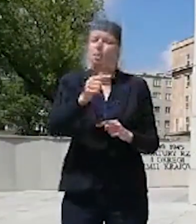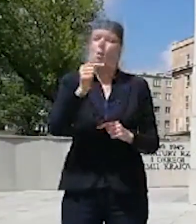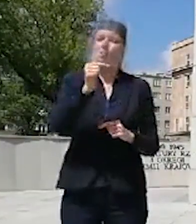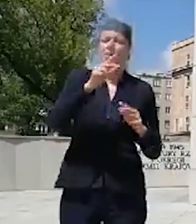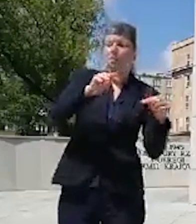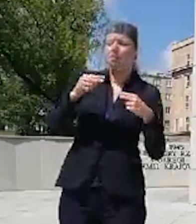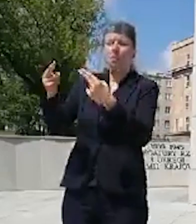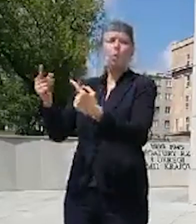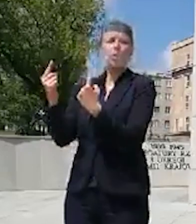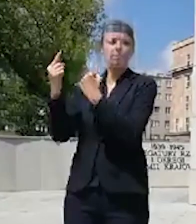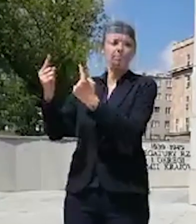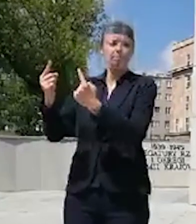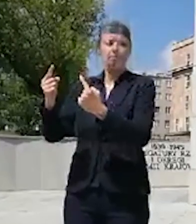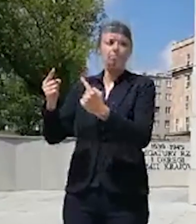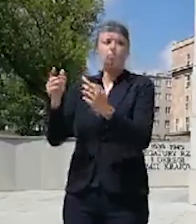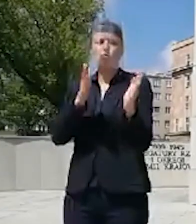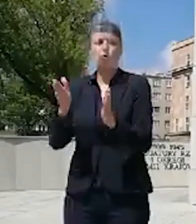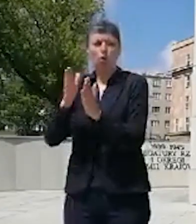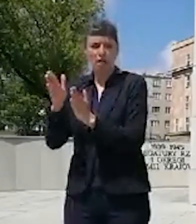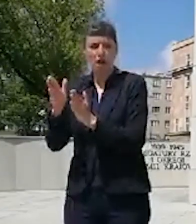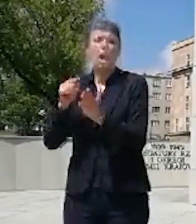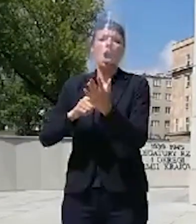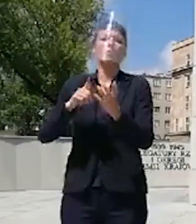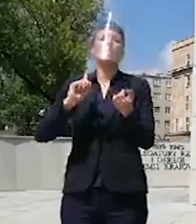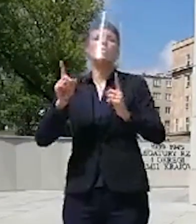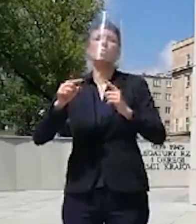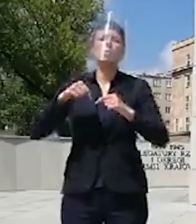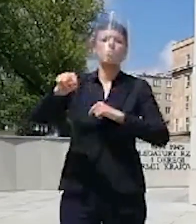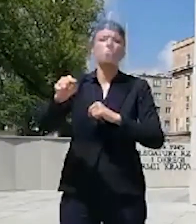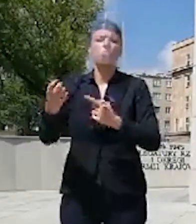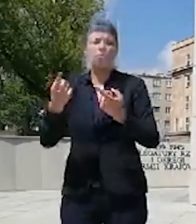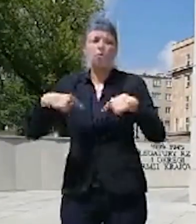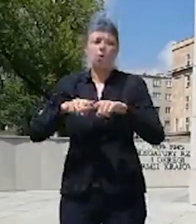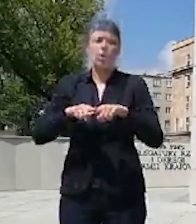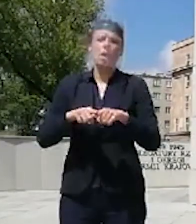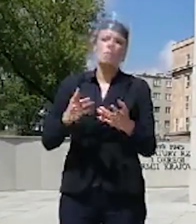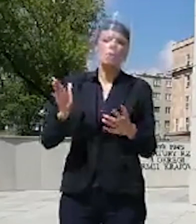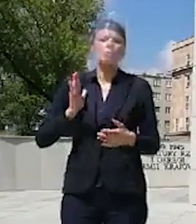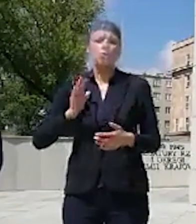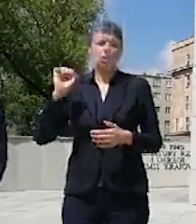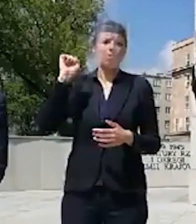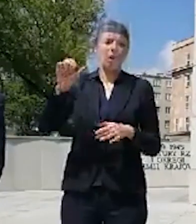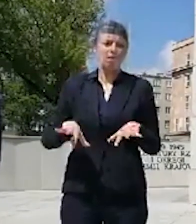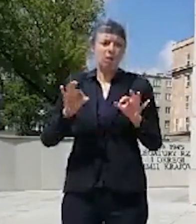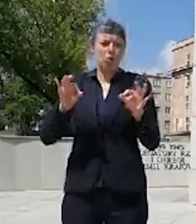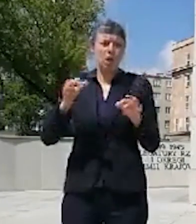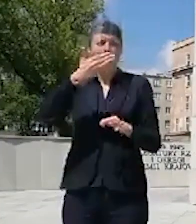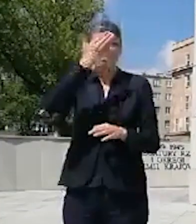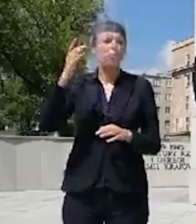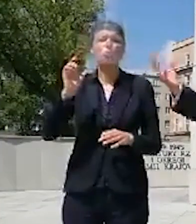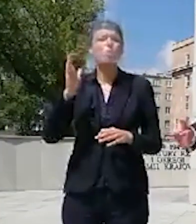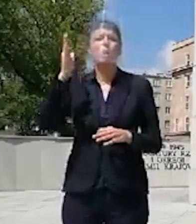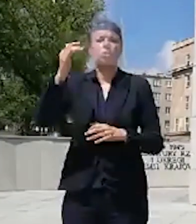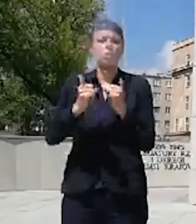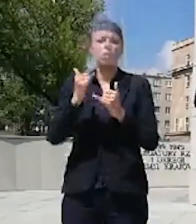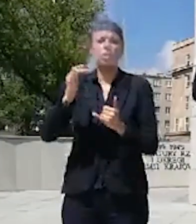się odbyć w Polsce wolne, bezpieczne, demokratyczne wybory. Nie wiemy, co będzie, jeżeli będziemy to przesuwać na jesień. Teraz możemy sobie wyobrazić, a czy wtedy